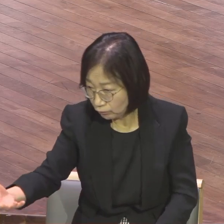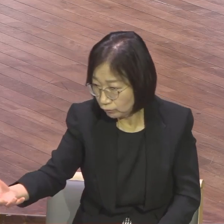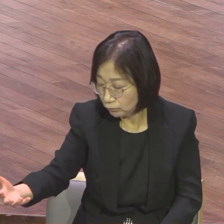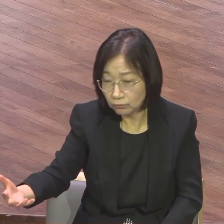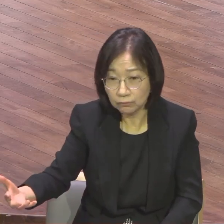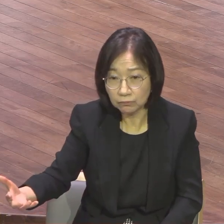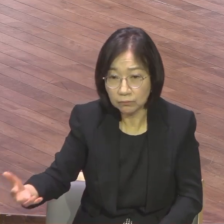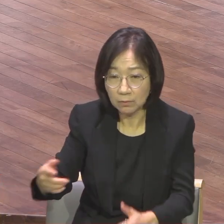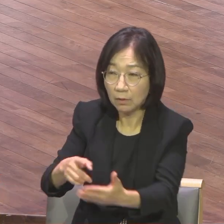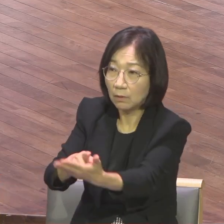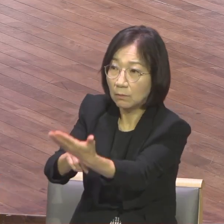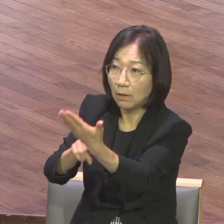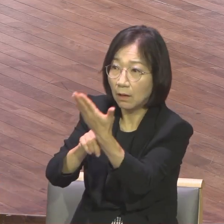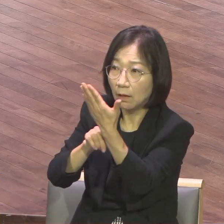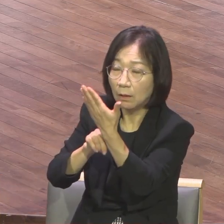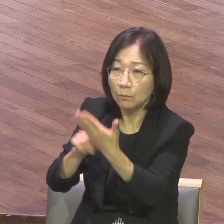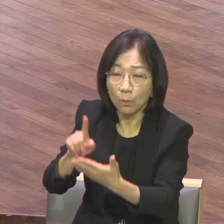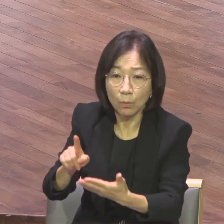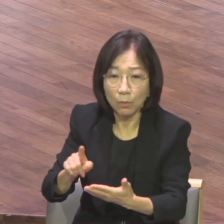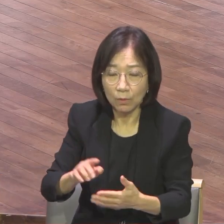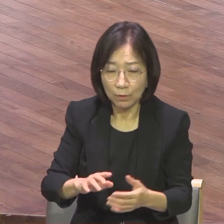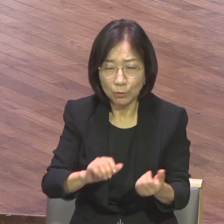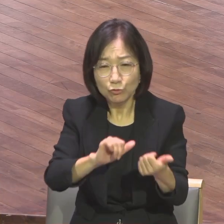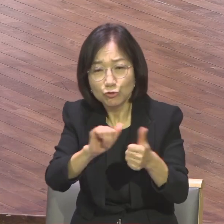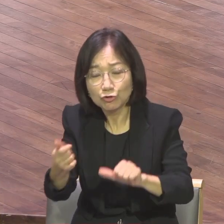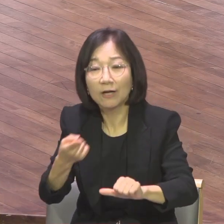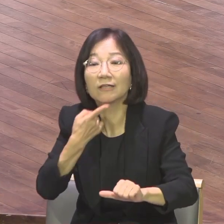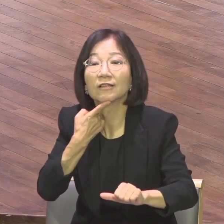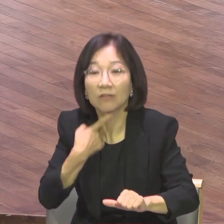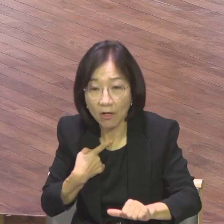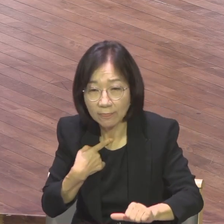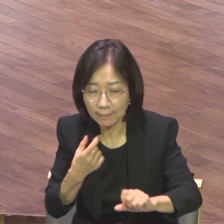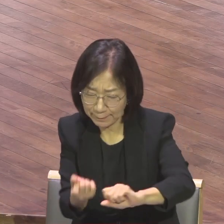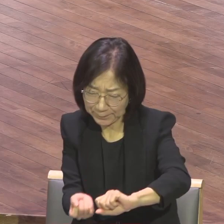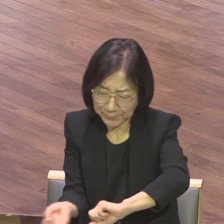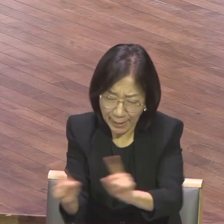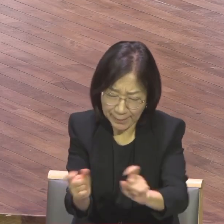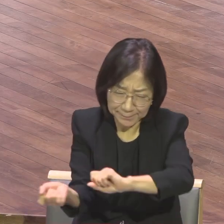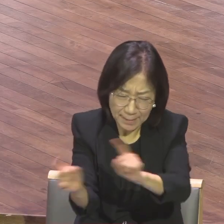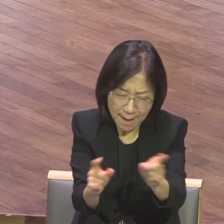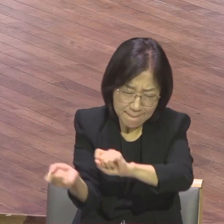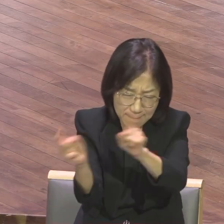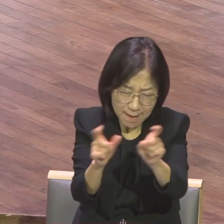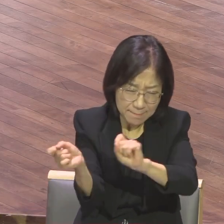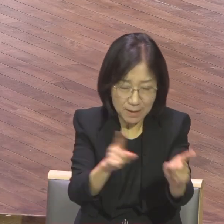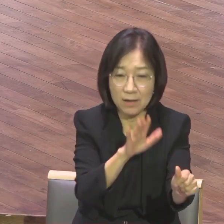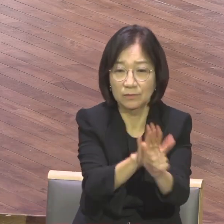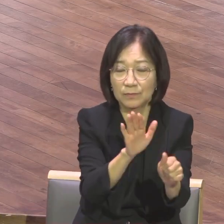바로 이 물이 죽어있던 만물을 소생시키는 생명수였다.